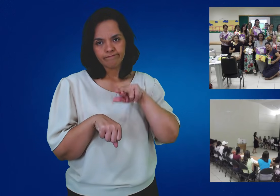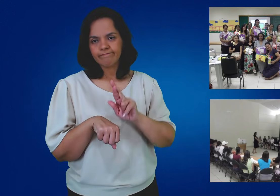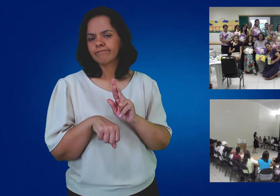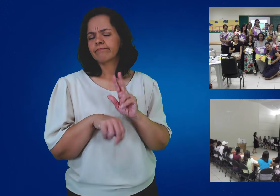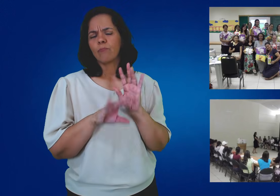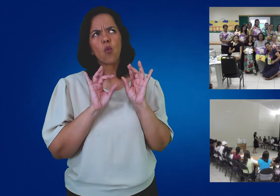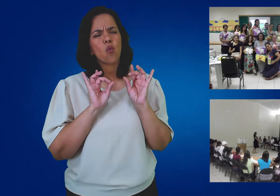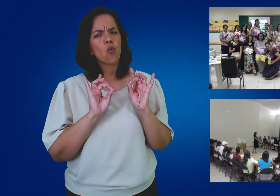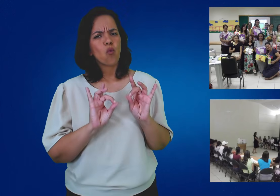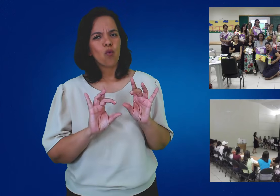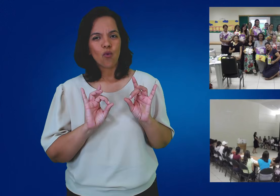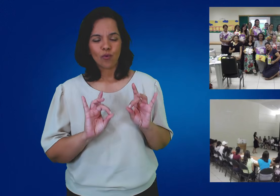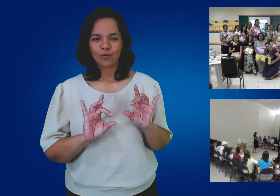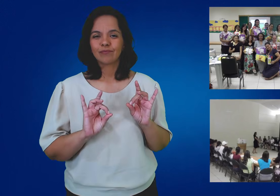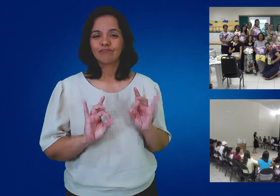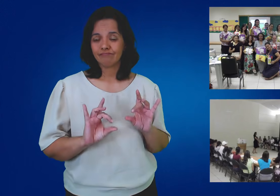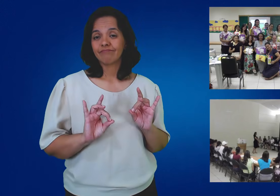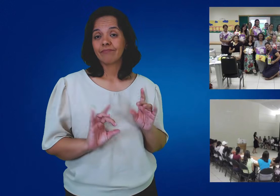que é um curso de religião